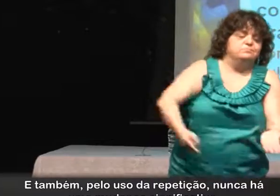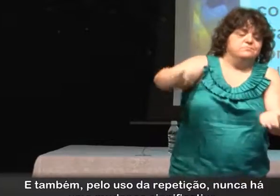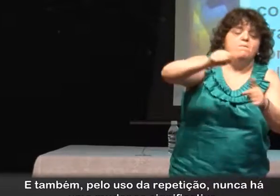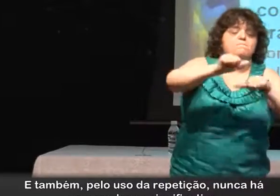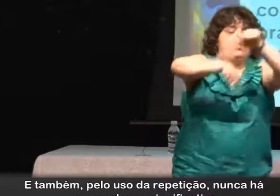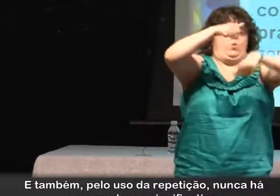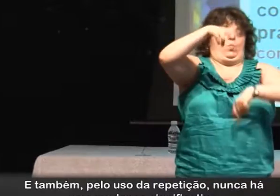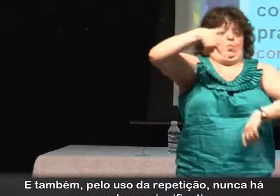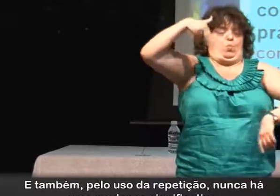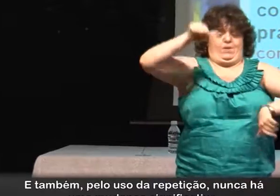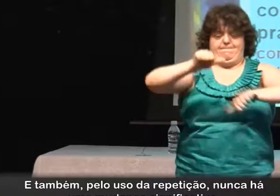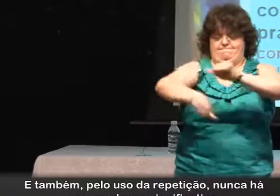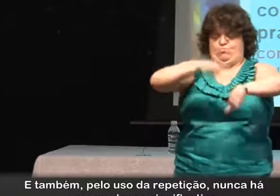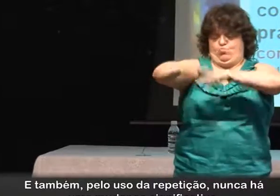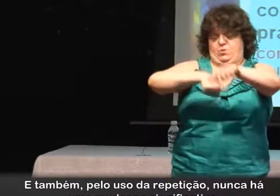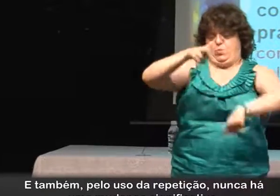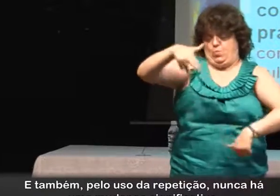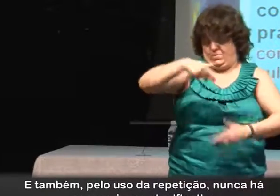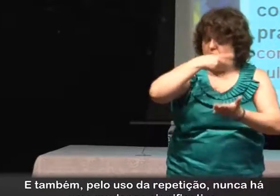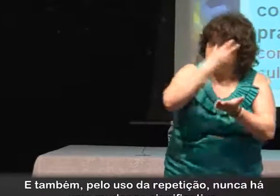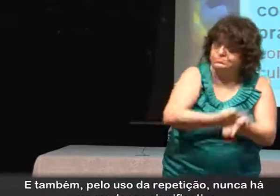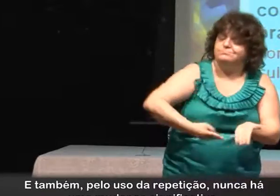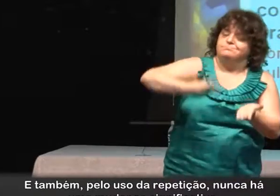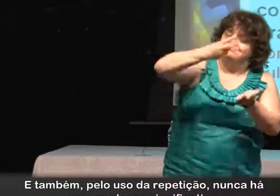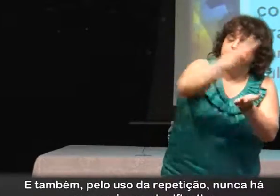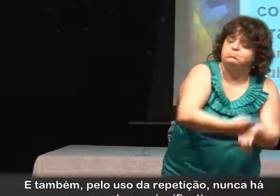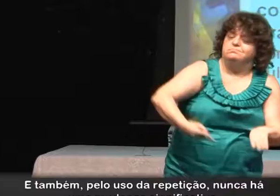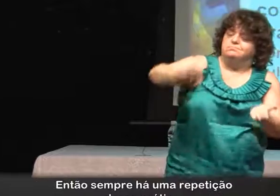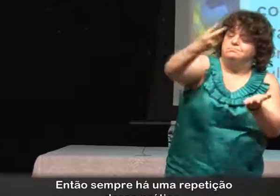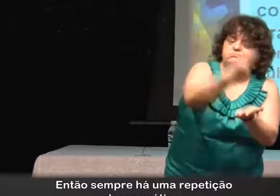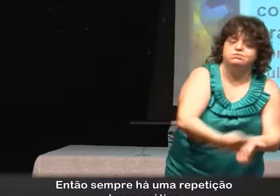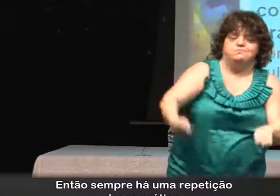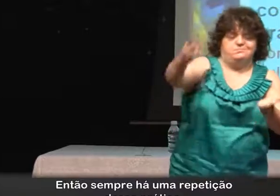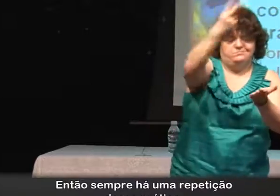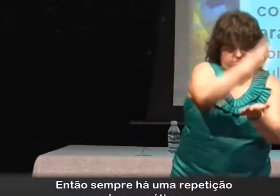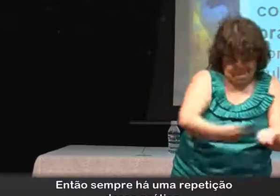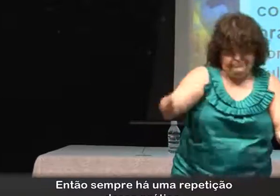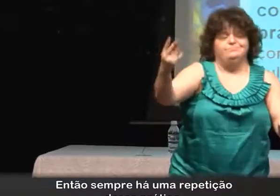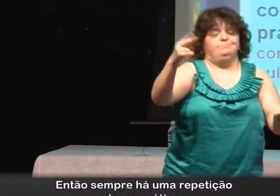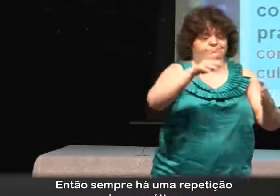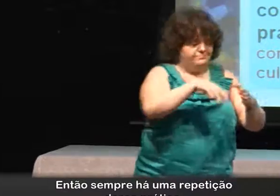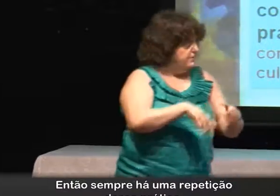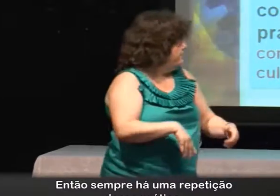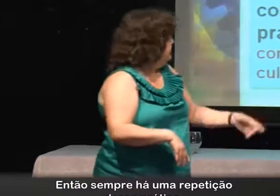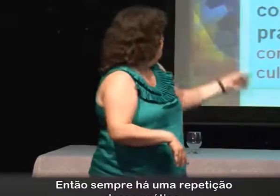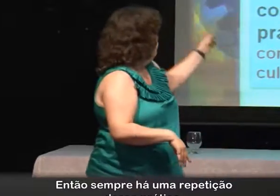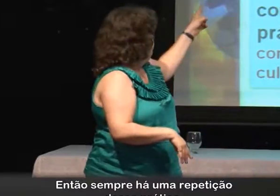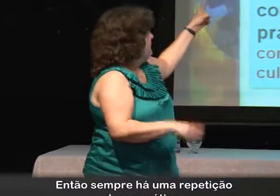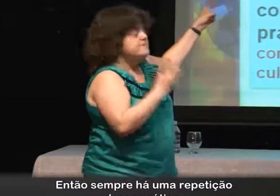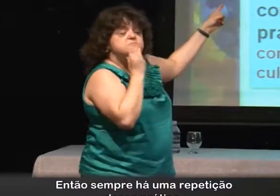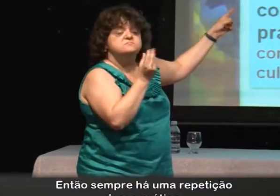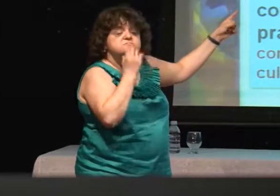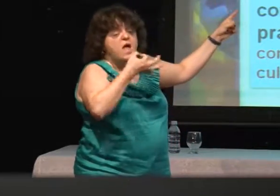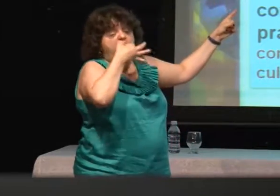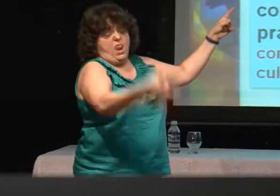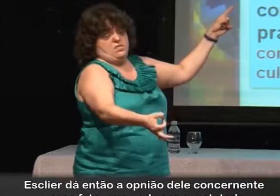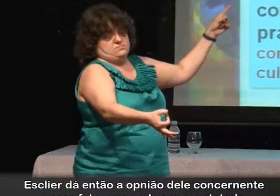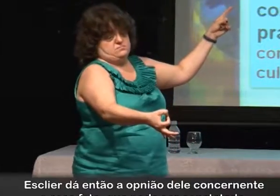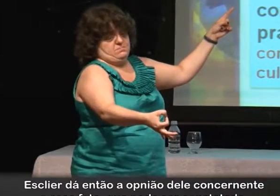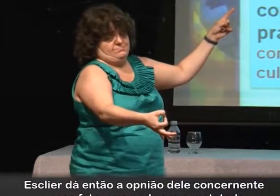repetição, nunca há uma mudança significativa. Então sempre há uma repetição dessa prática. Sclia, então,